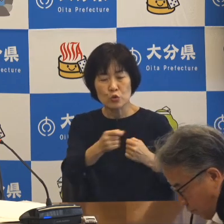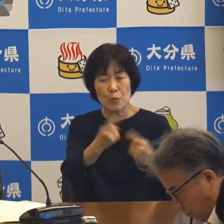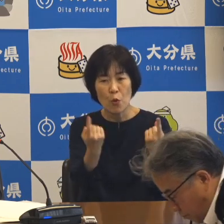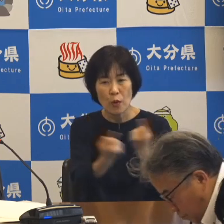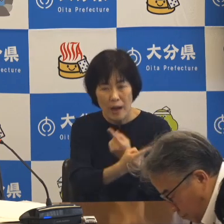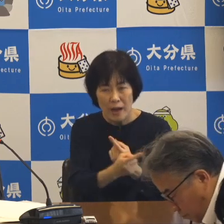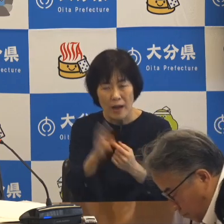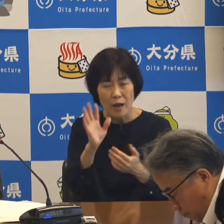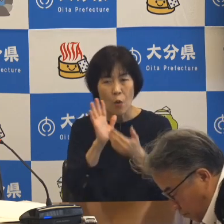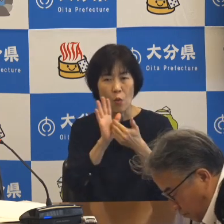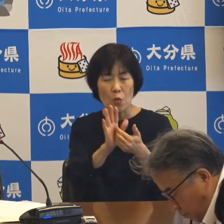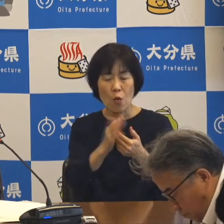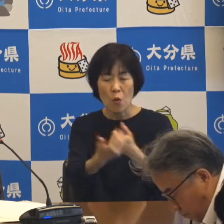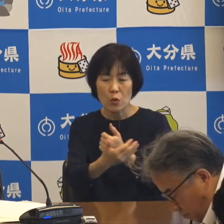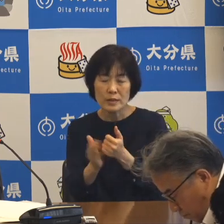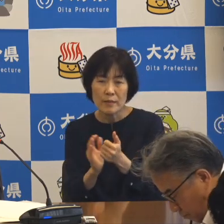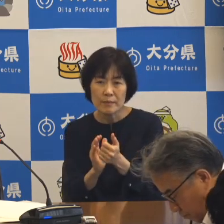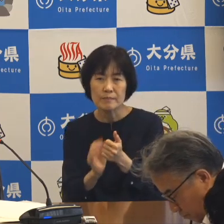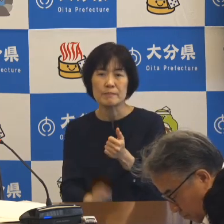して、